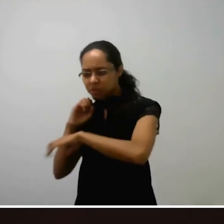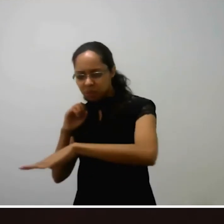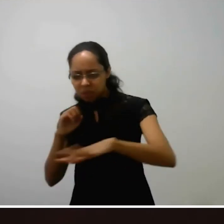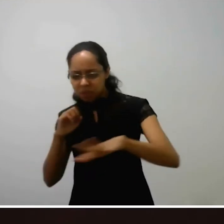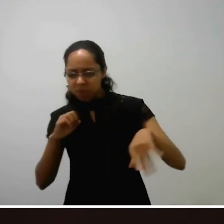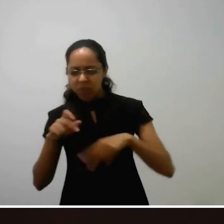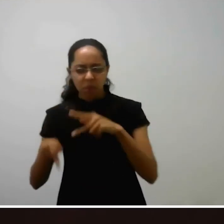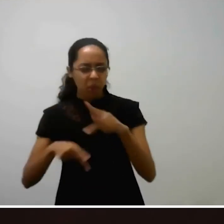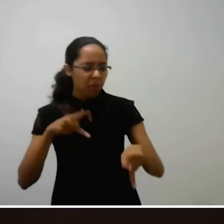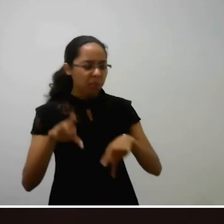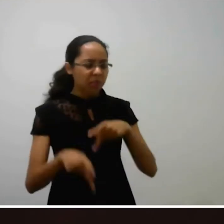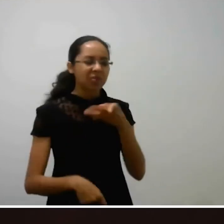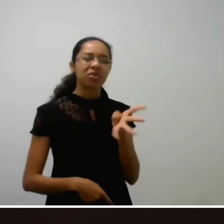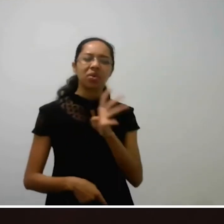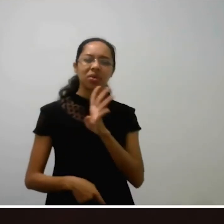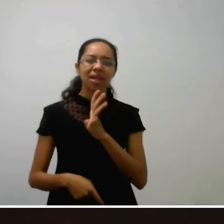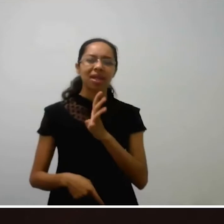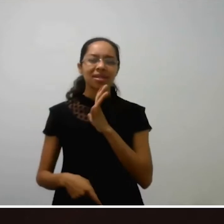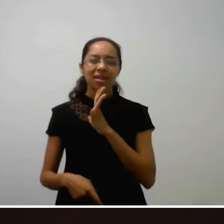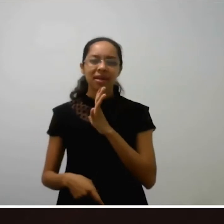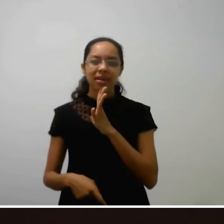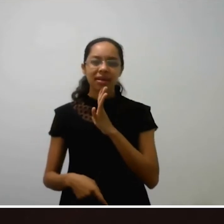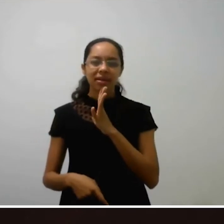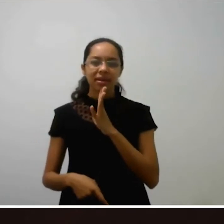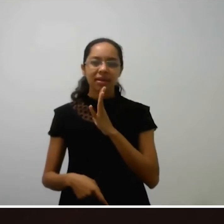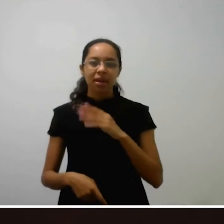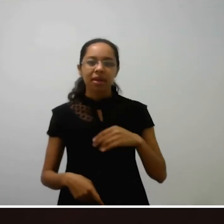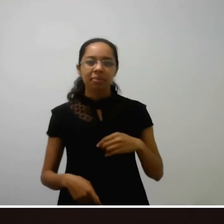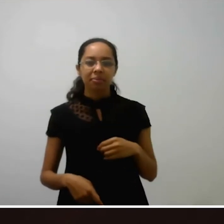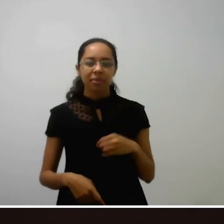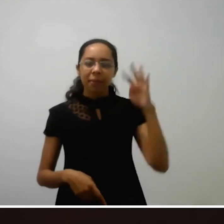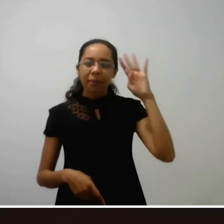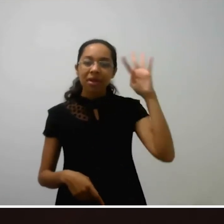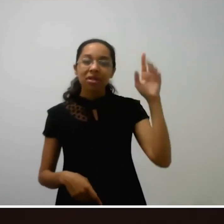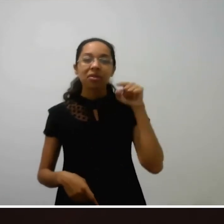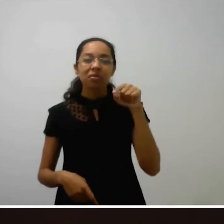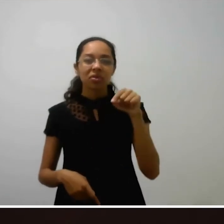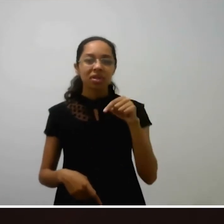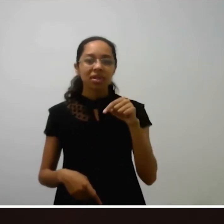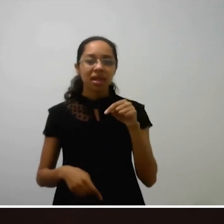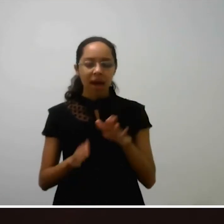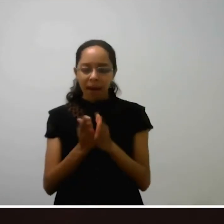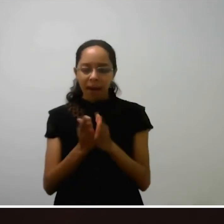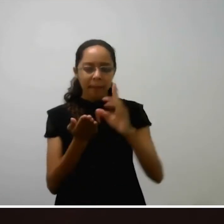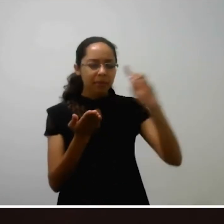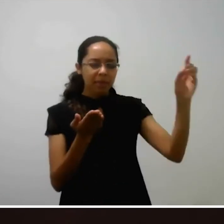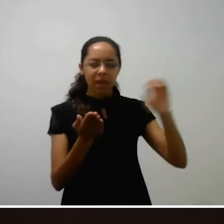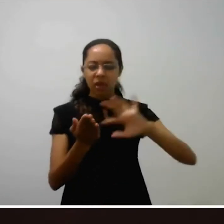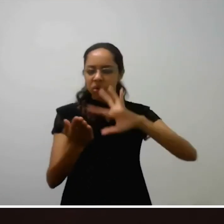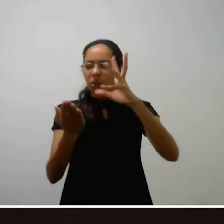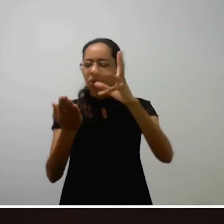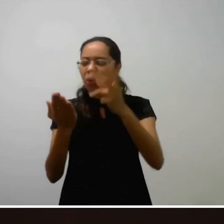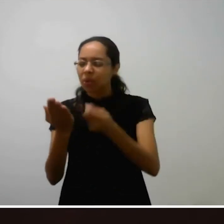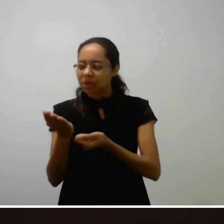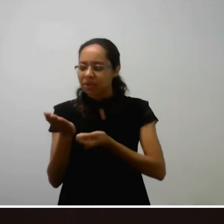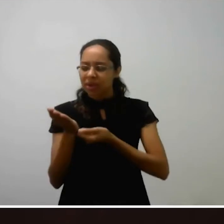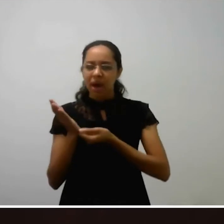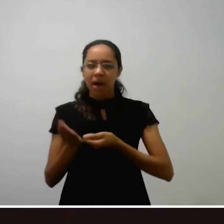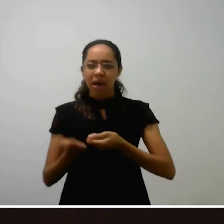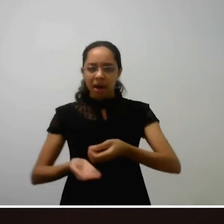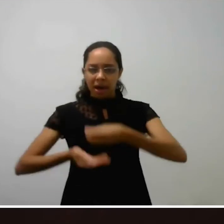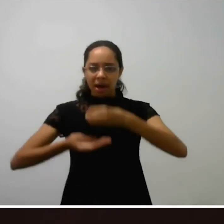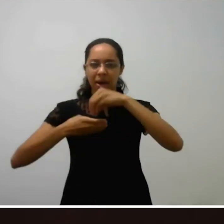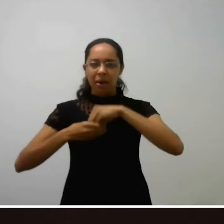Irmãos, imagina você com a Bíblia completa, hoje na sua mão. Imagina você tem a palavra